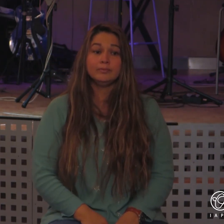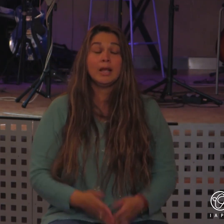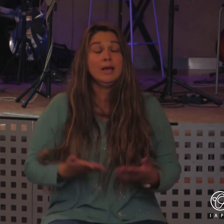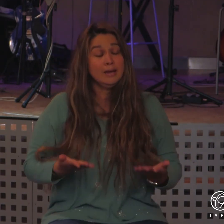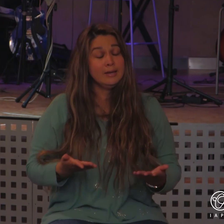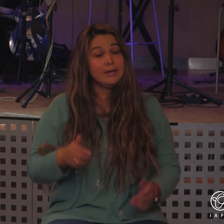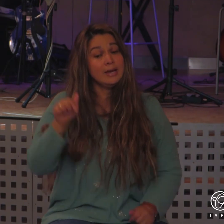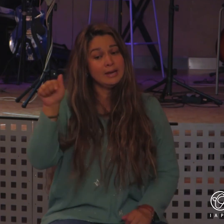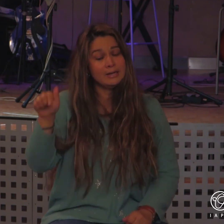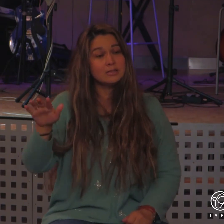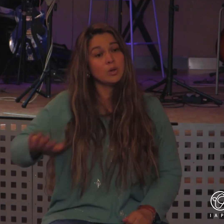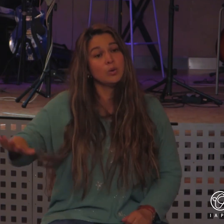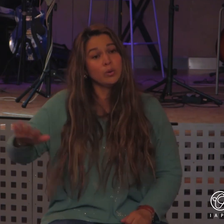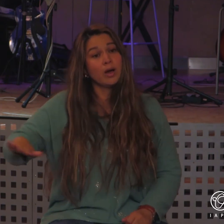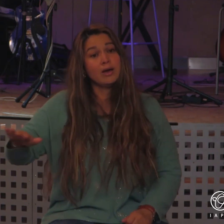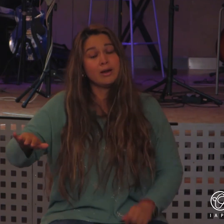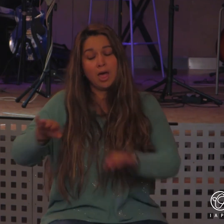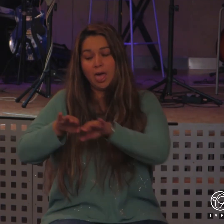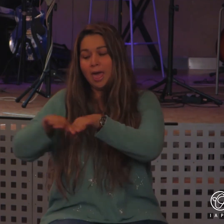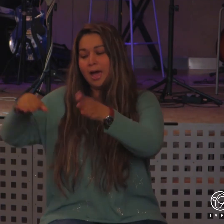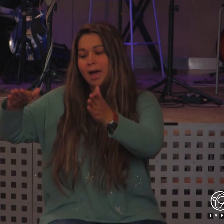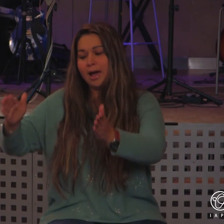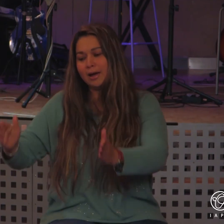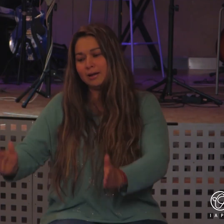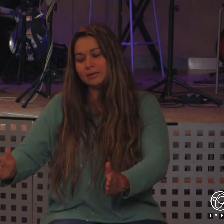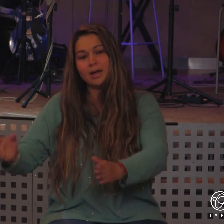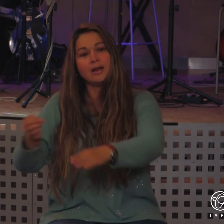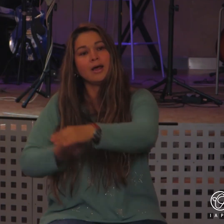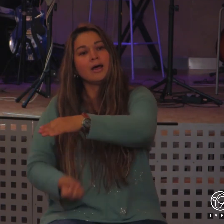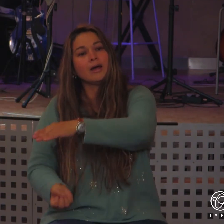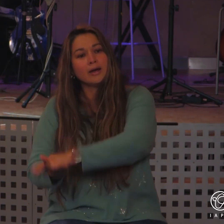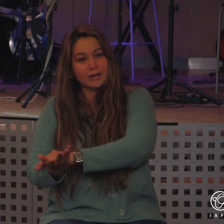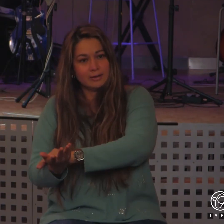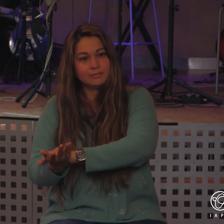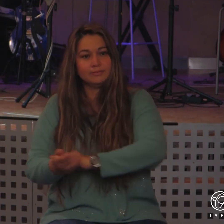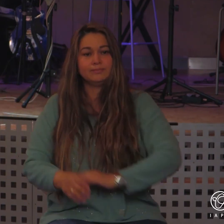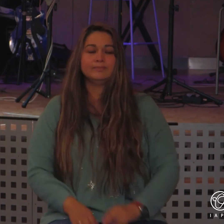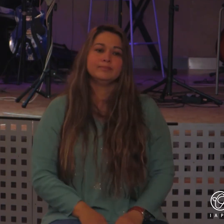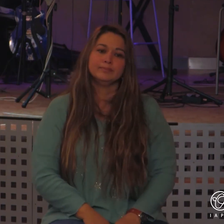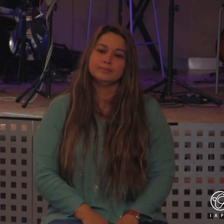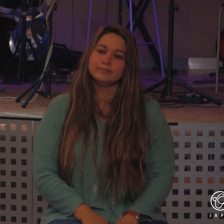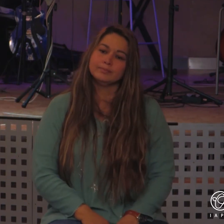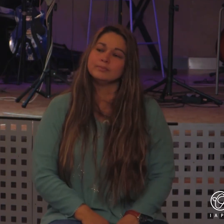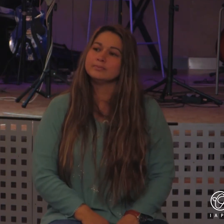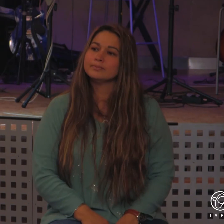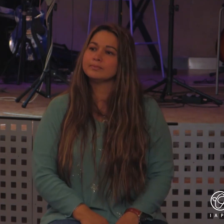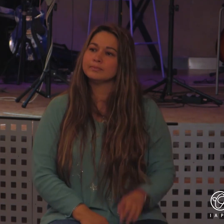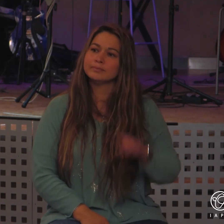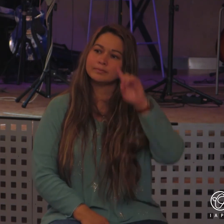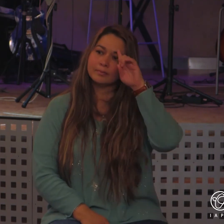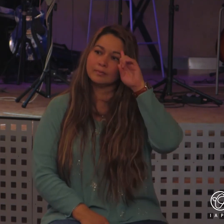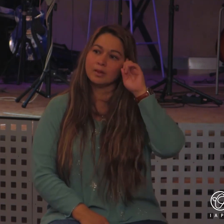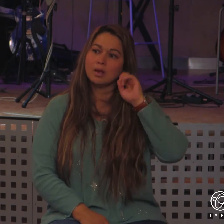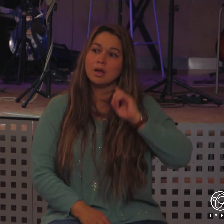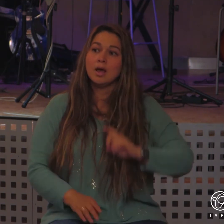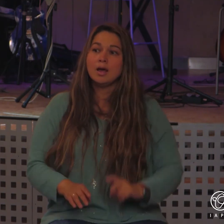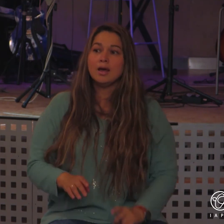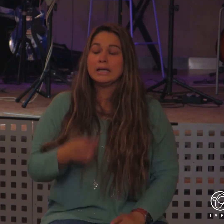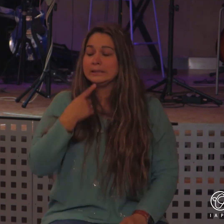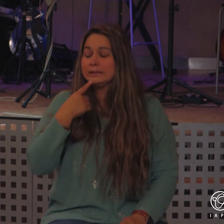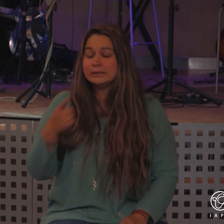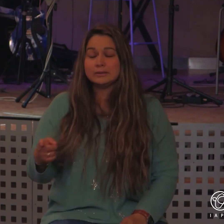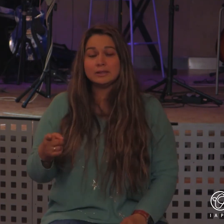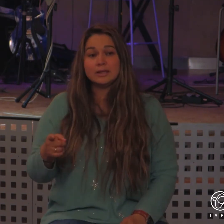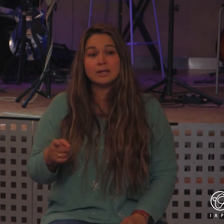un altar, un monumento, donde dice lo siguiente: que el Señor